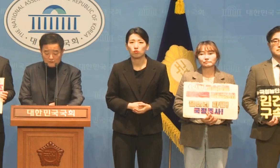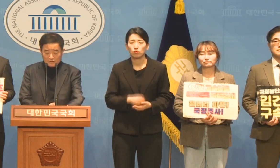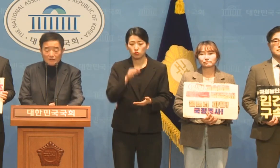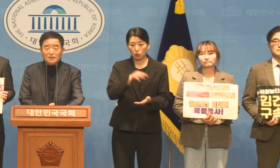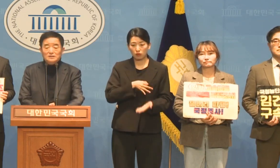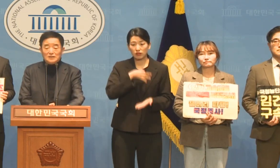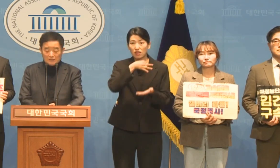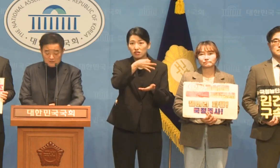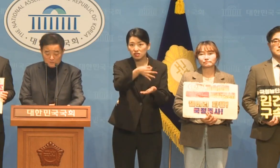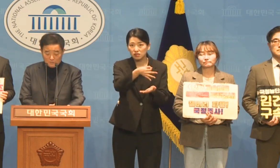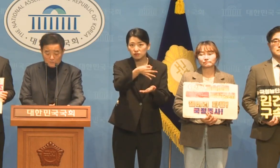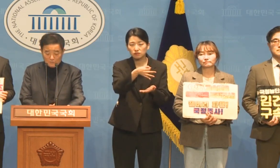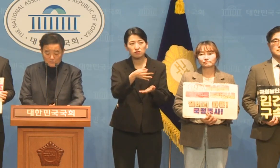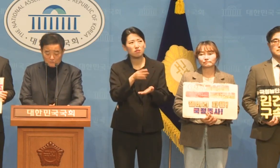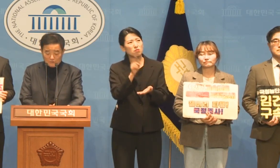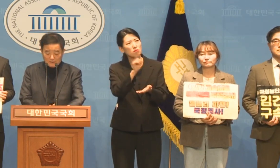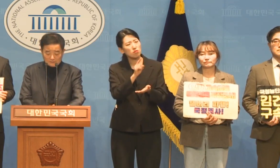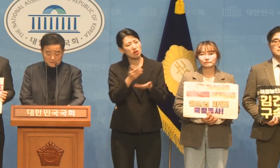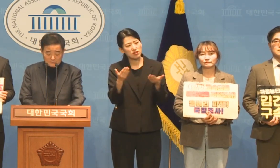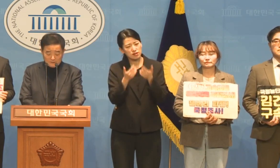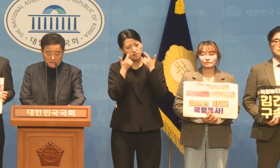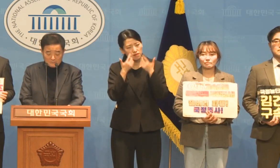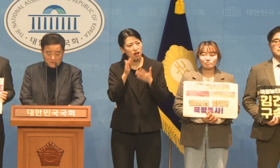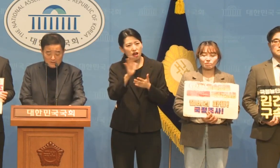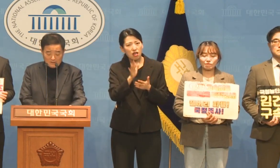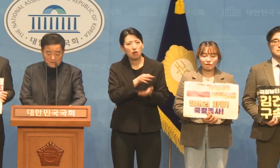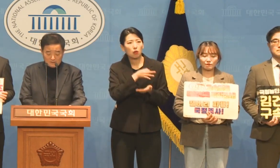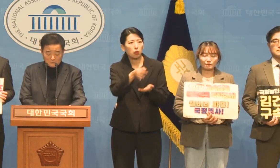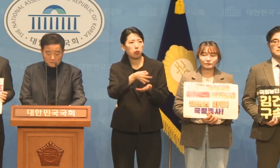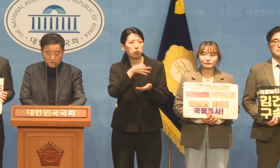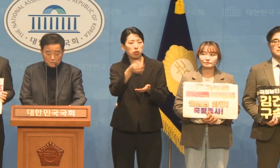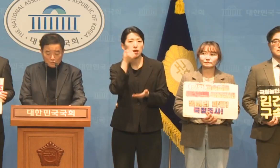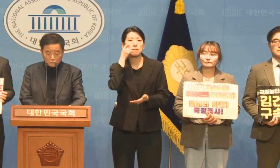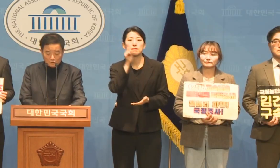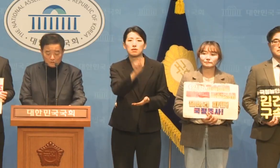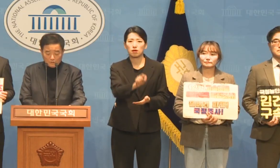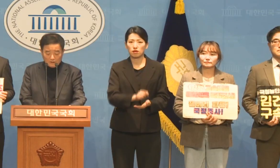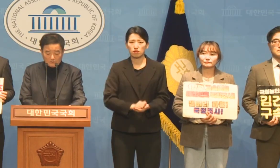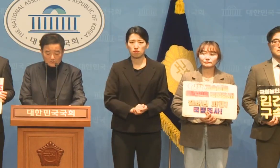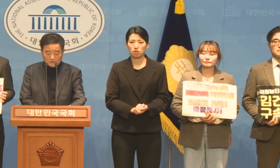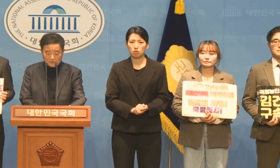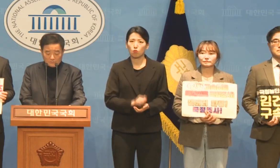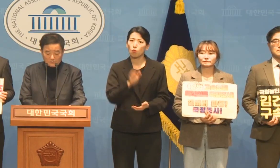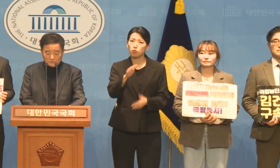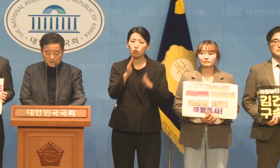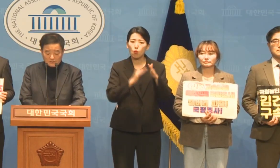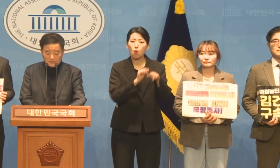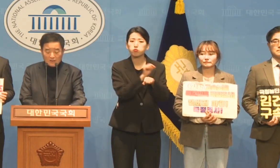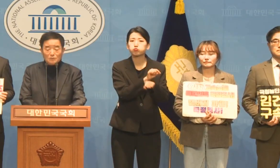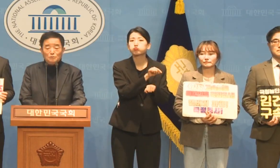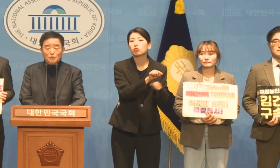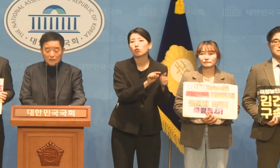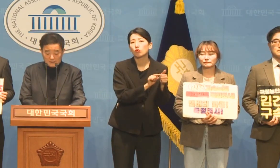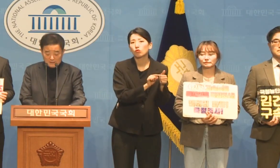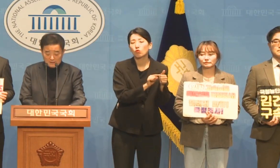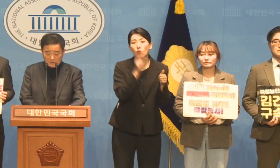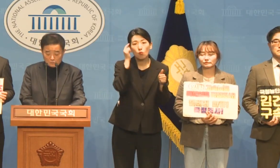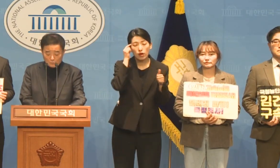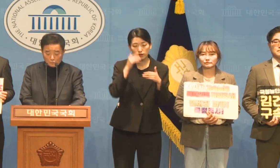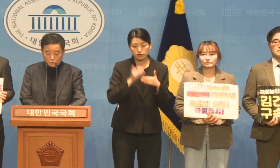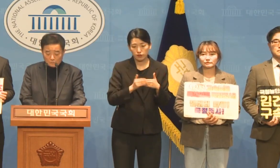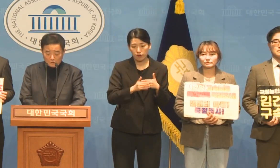야당의 주장이 사실로 드러났습니다. 핵심은 공무원이 왜 절차를 어기면서까지